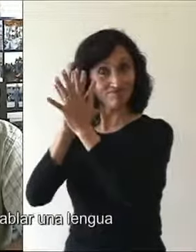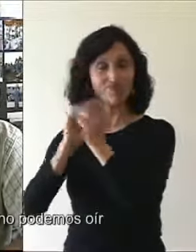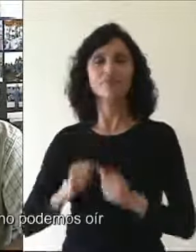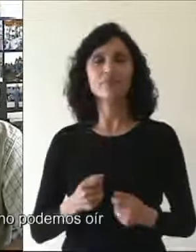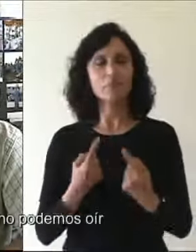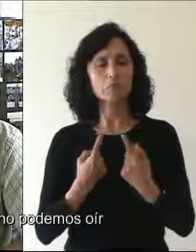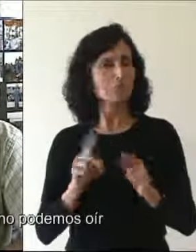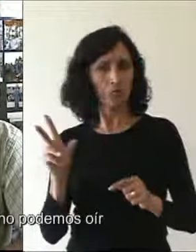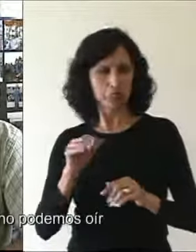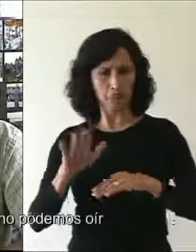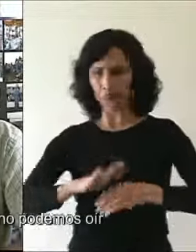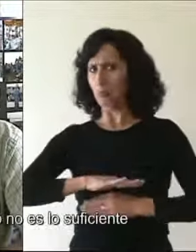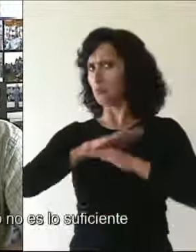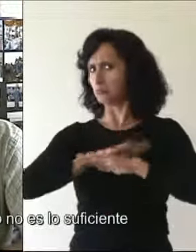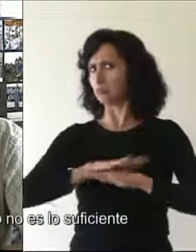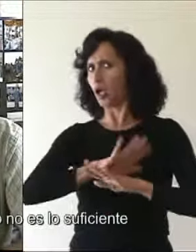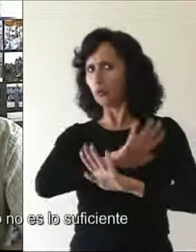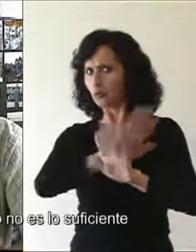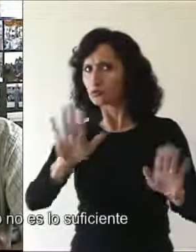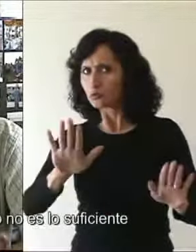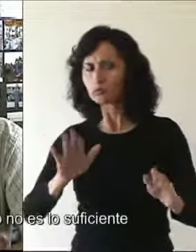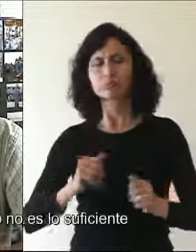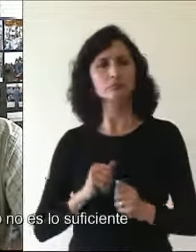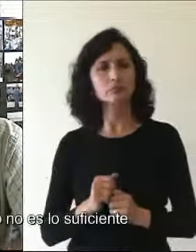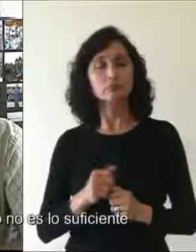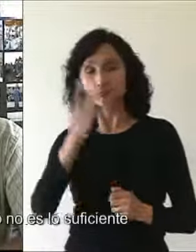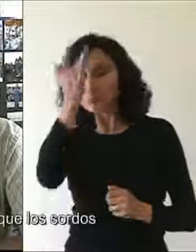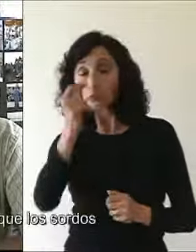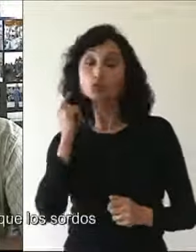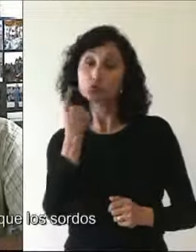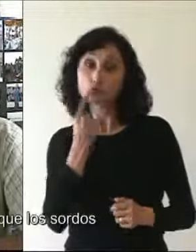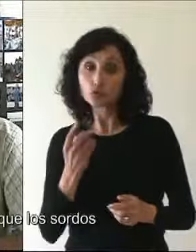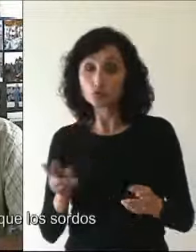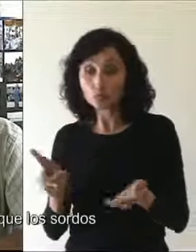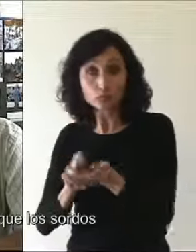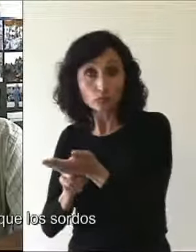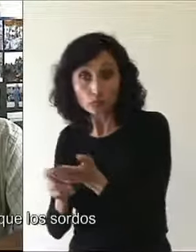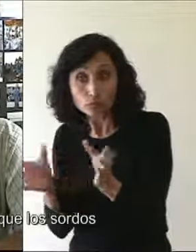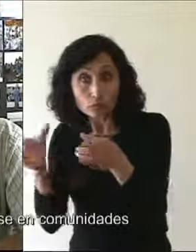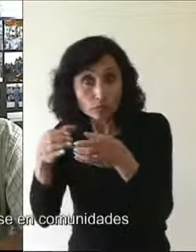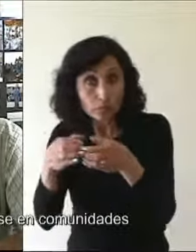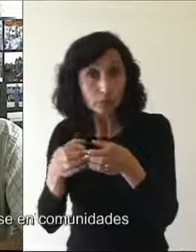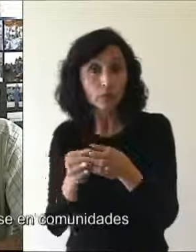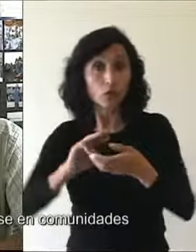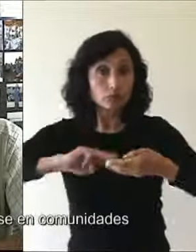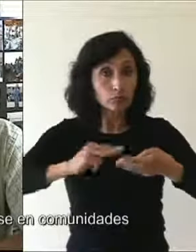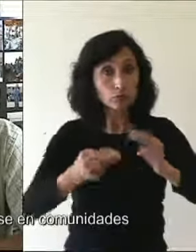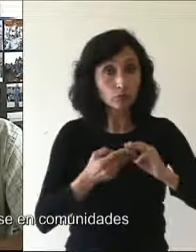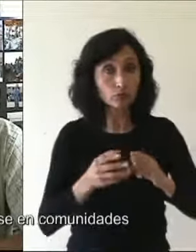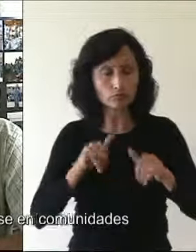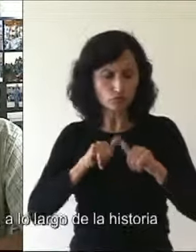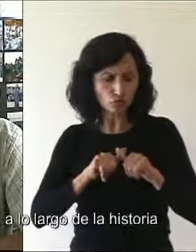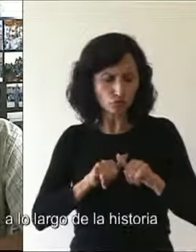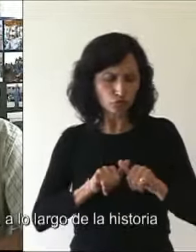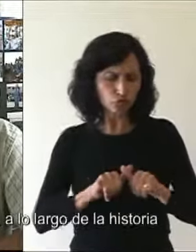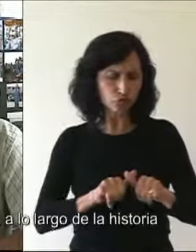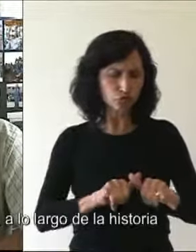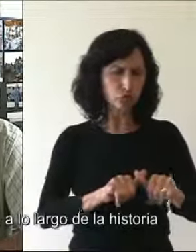una lengua en común, por ejemplo. Pero eso no es suficiente, porque los sordos, al reunirse en